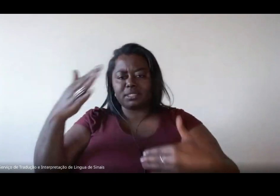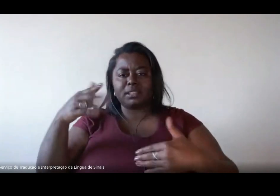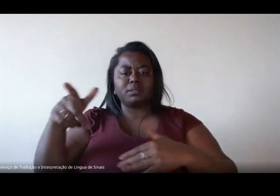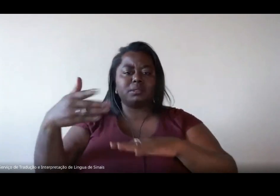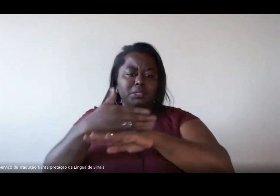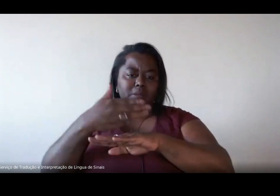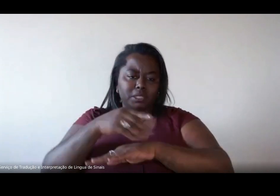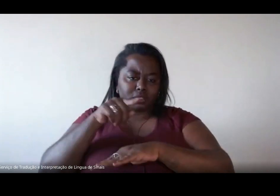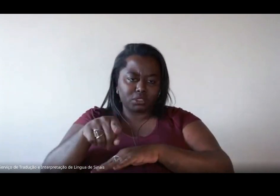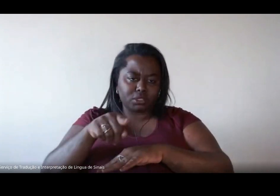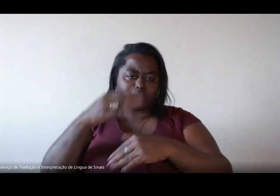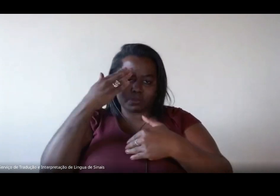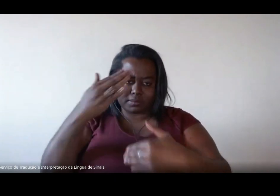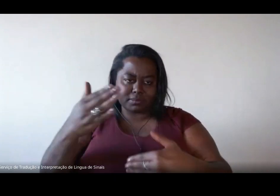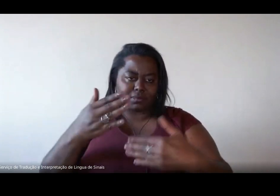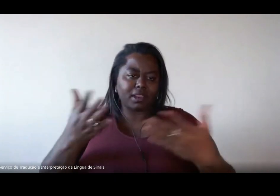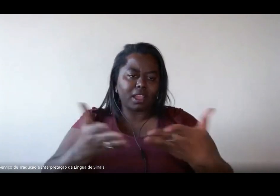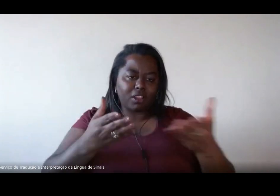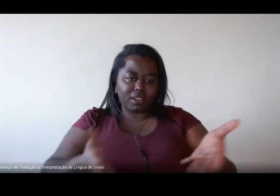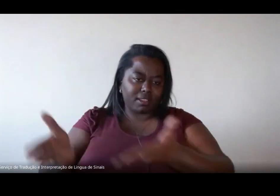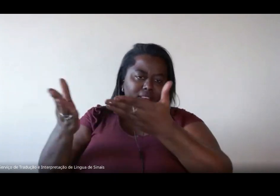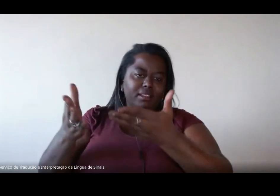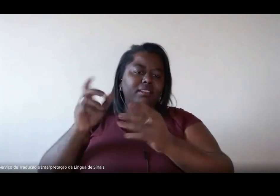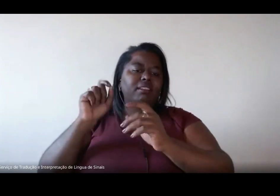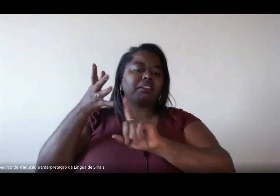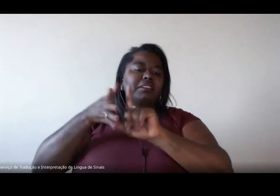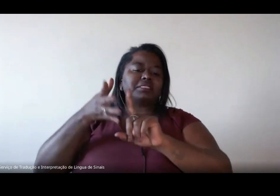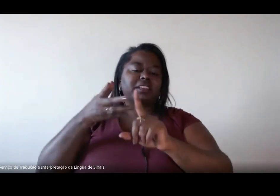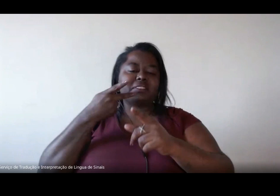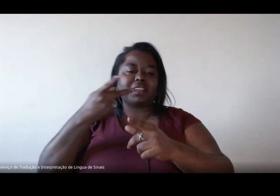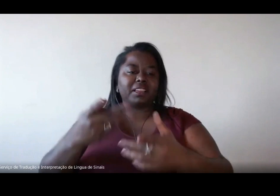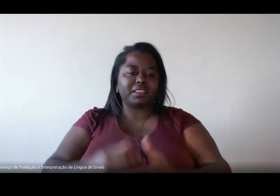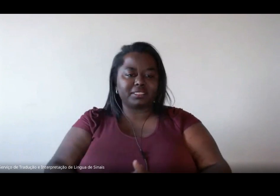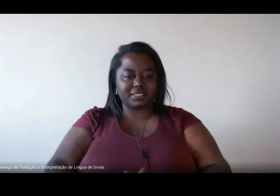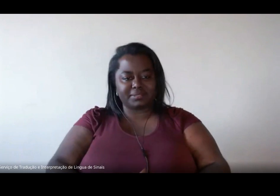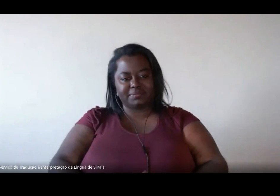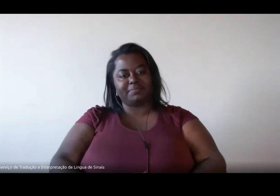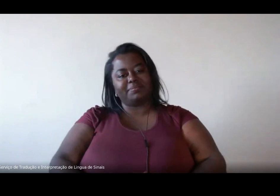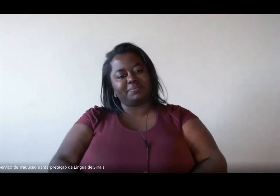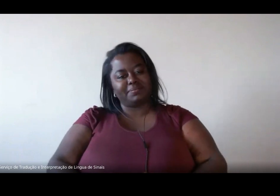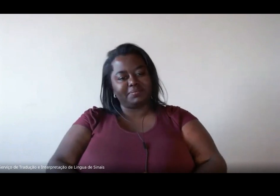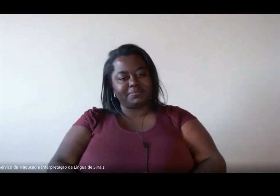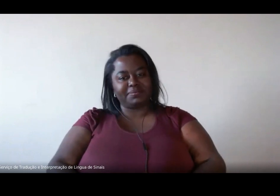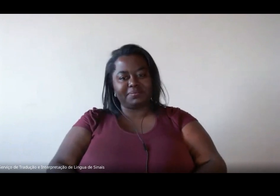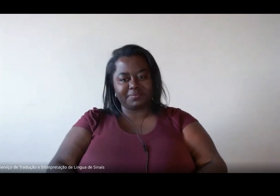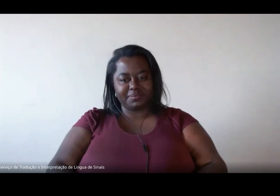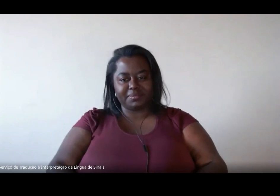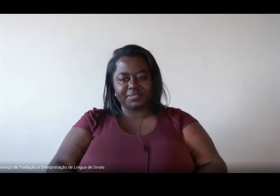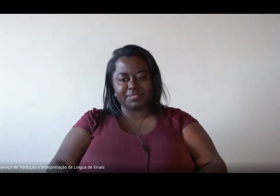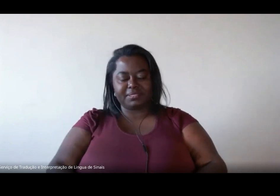por poder participar disso também, Baronas. Obrigada. Passo o bastão iniciativo para quem quiser. Obrigada,